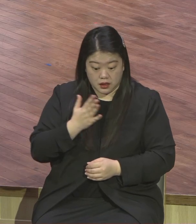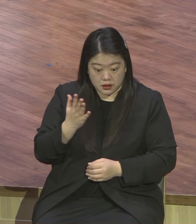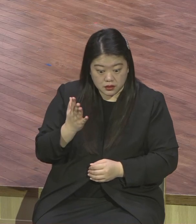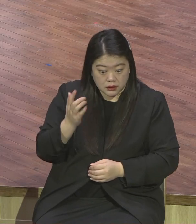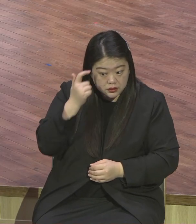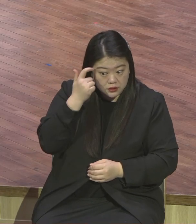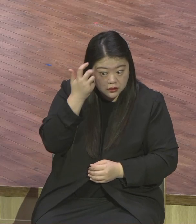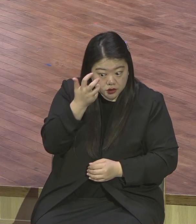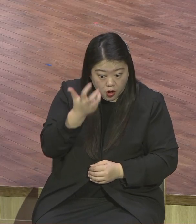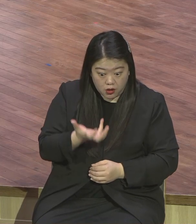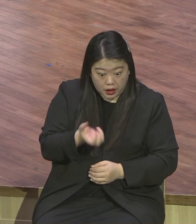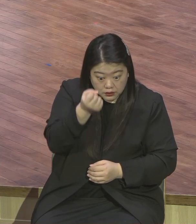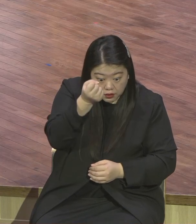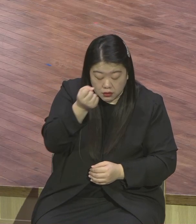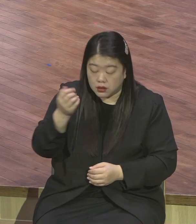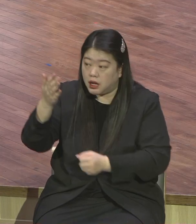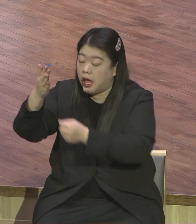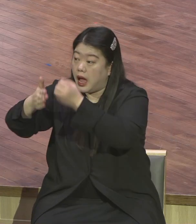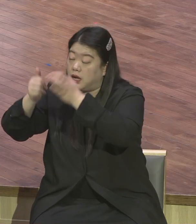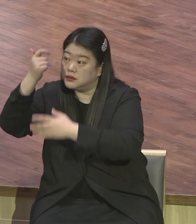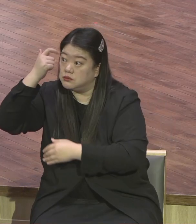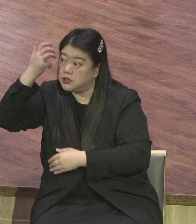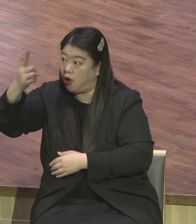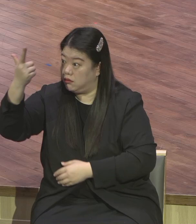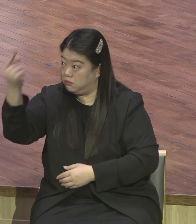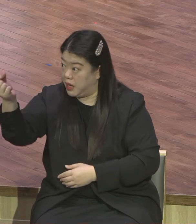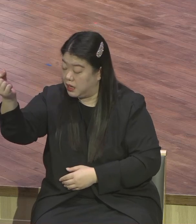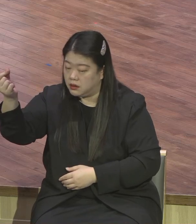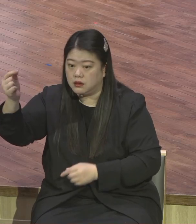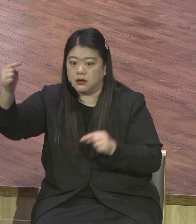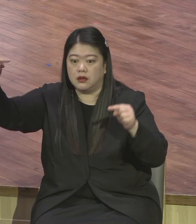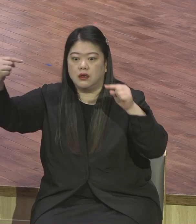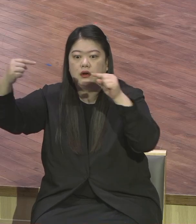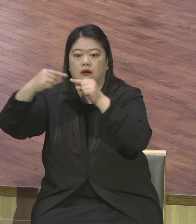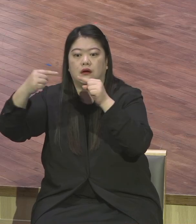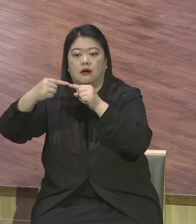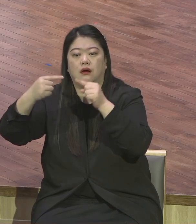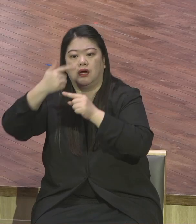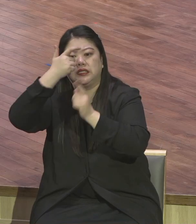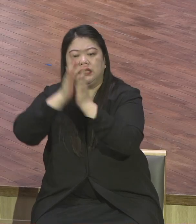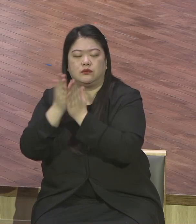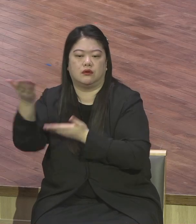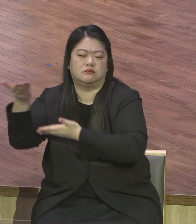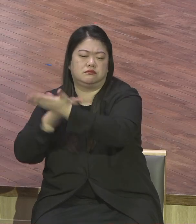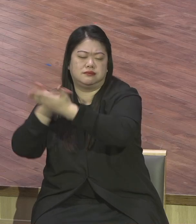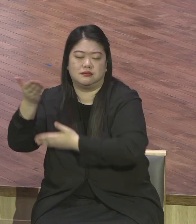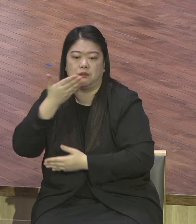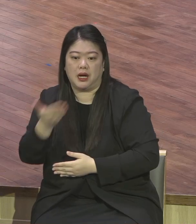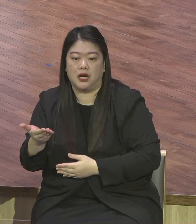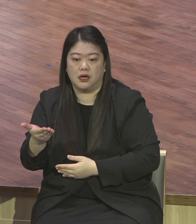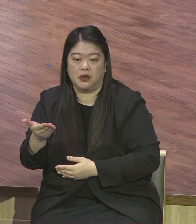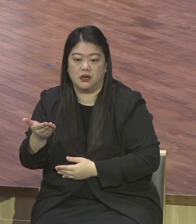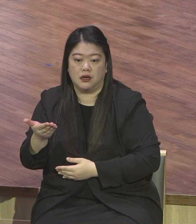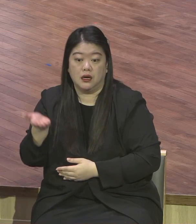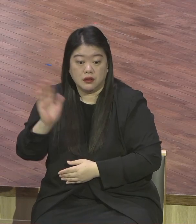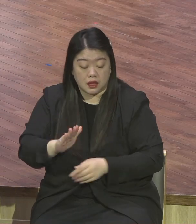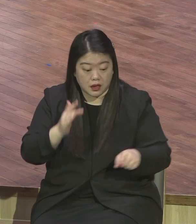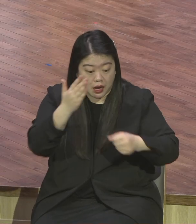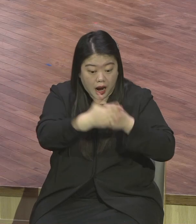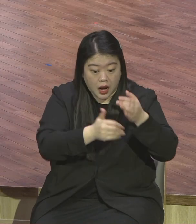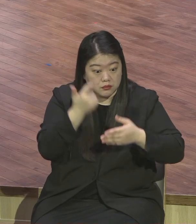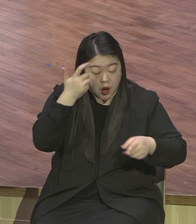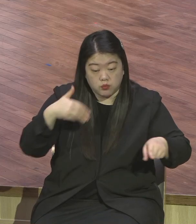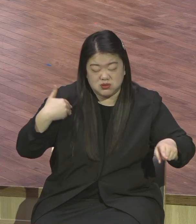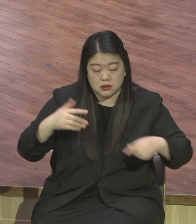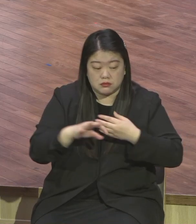하나님의 말씀을 믿는 겁니다. 그래서 영이 아니고는 도저히 육체를 가진 사람은 무슨 말인지도 못